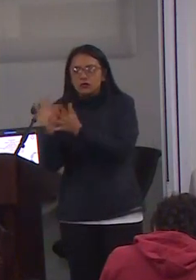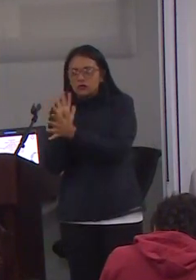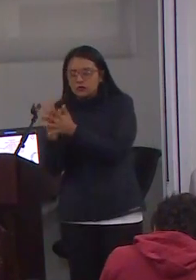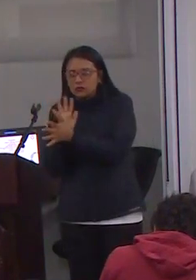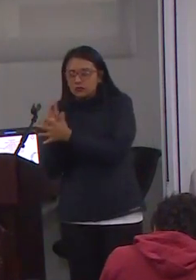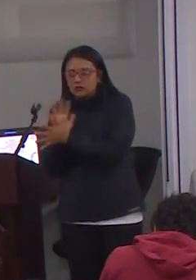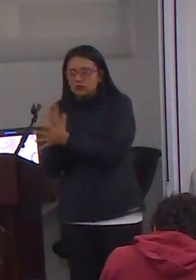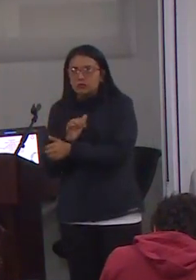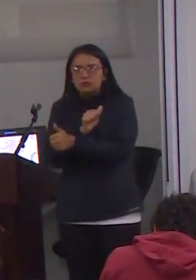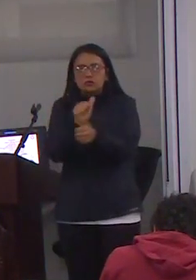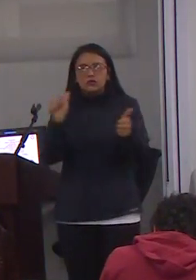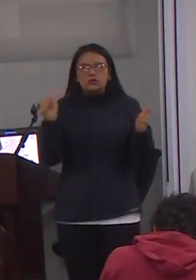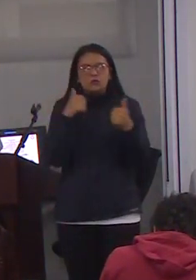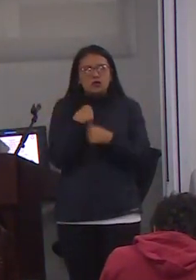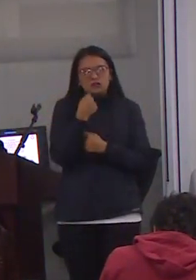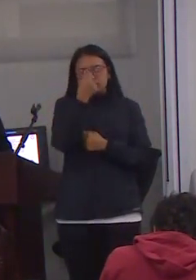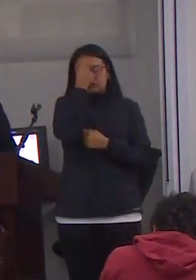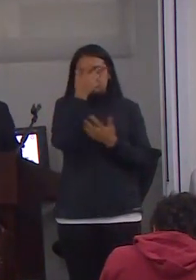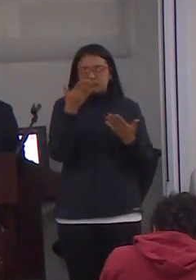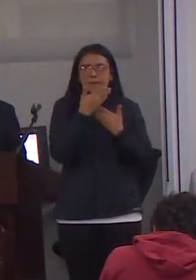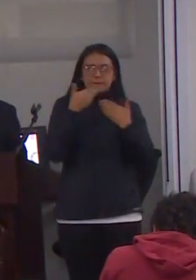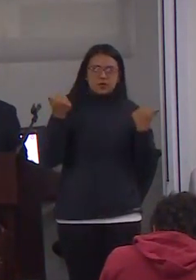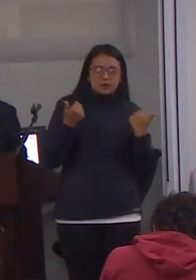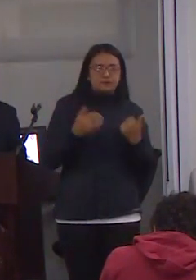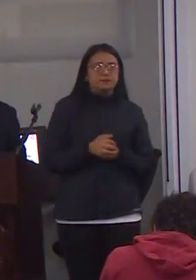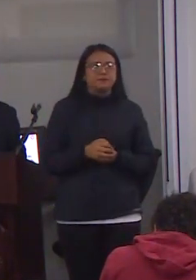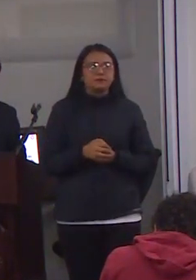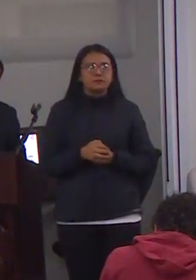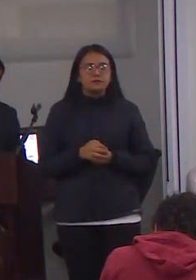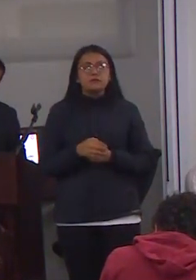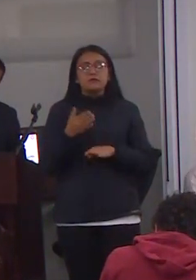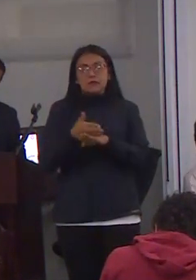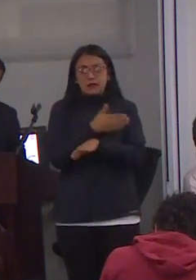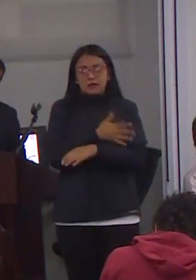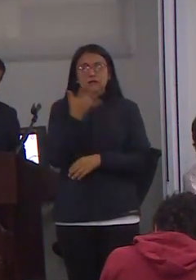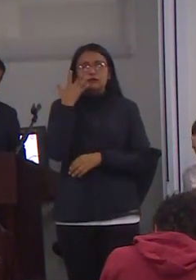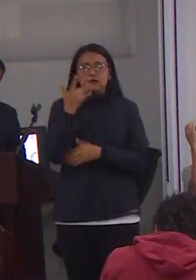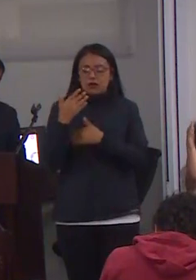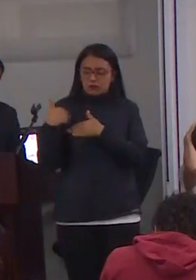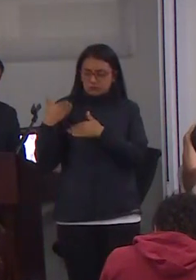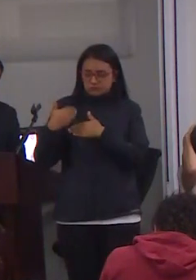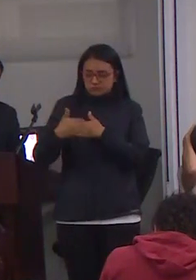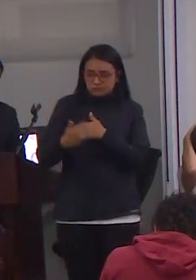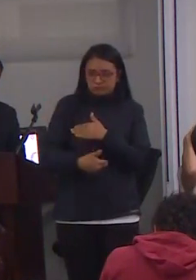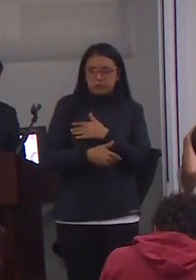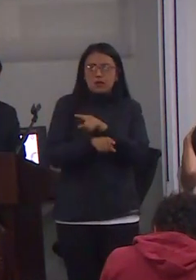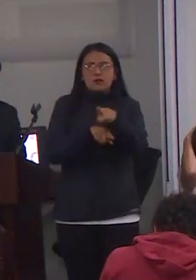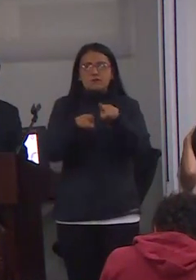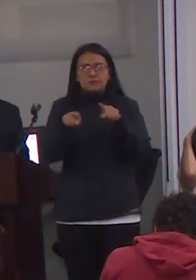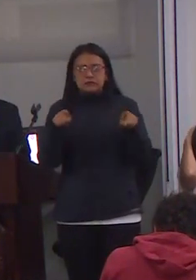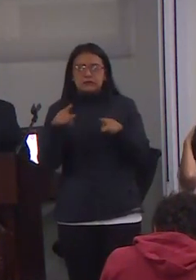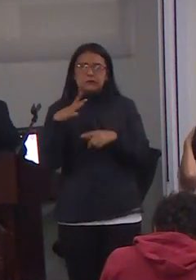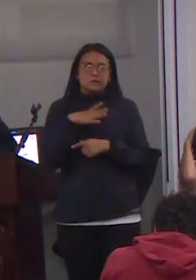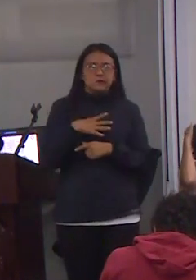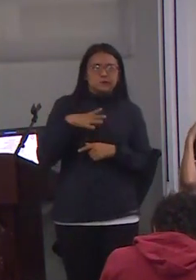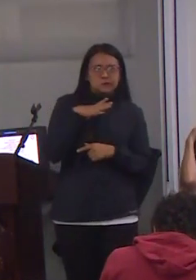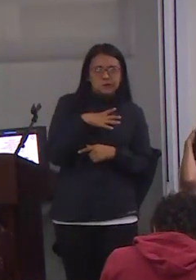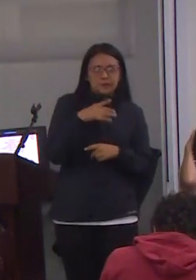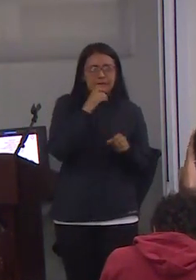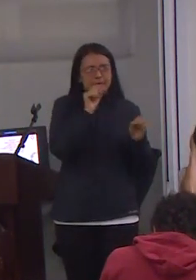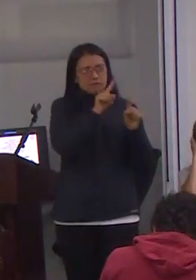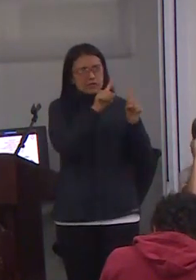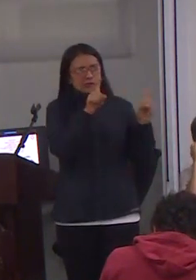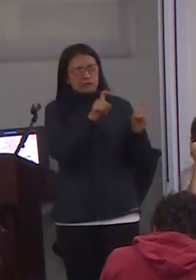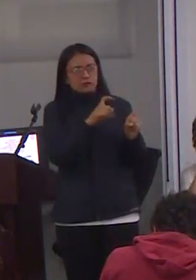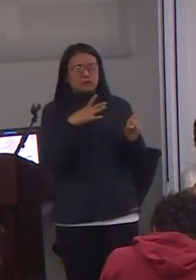cómo les parecería que fuera mejor como lo hemos visto todo el tiempo para algunos es incómoda la pregunta